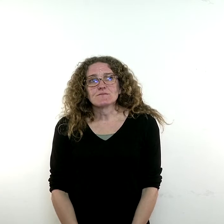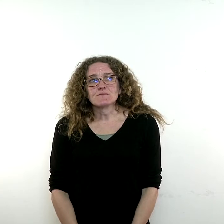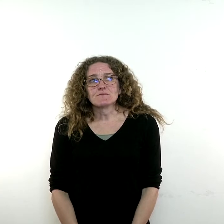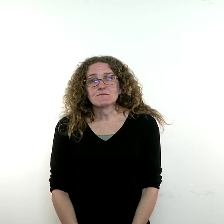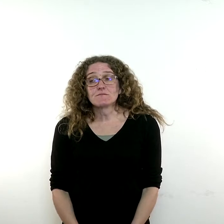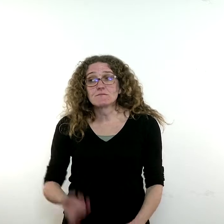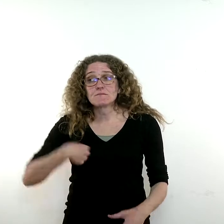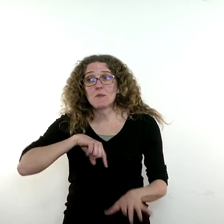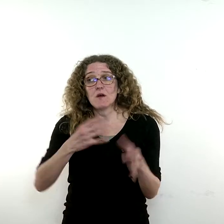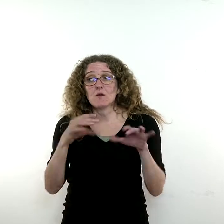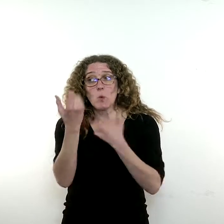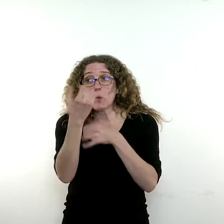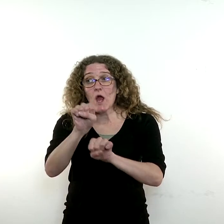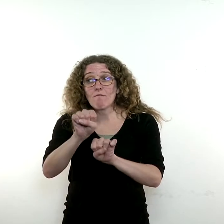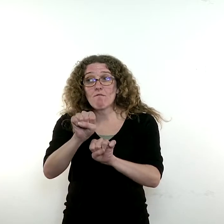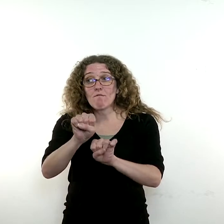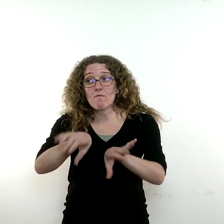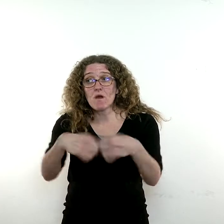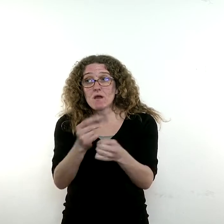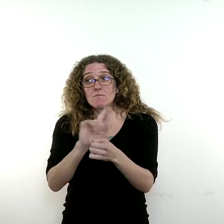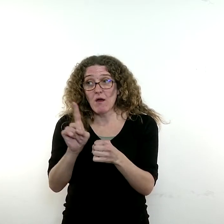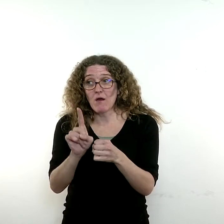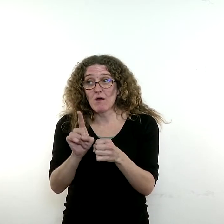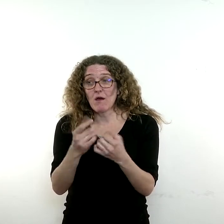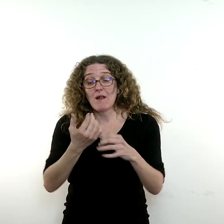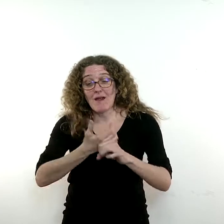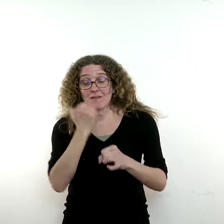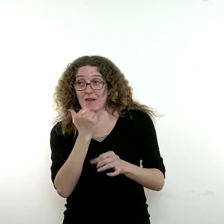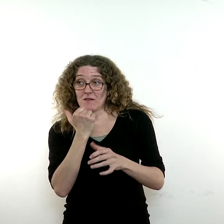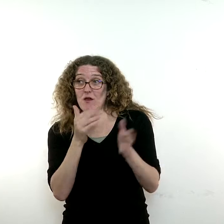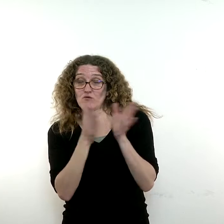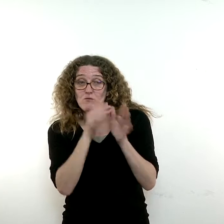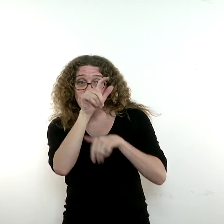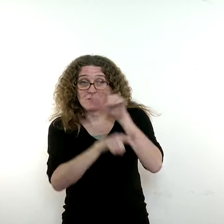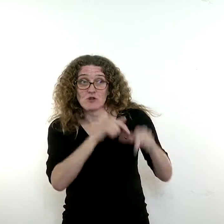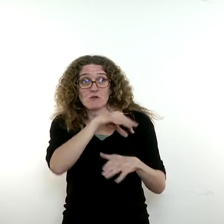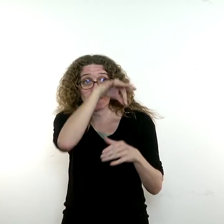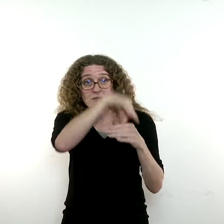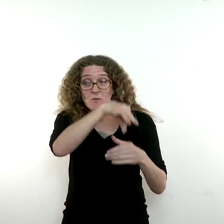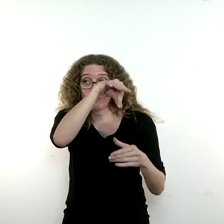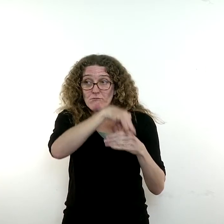On n'a pas cassé la grève, on a demandé aux élus, il y a un an, d'être dans les écoles.